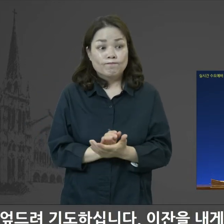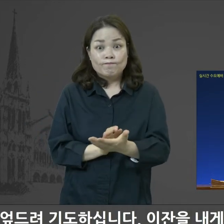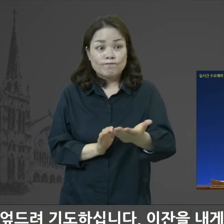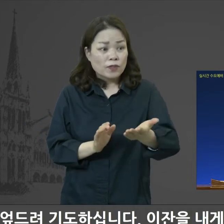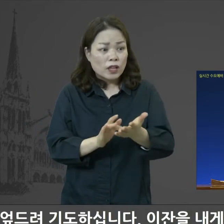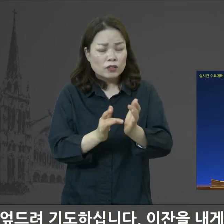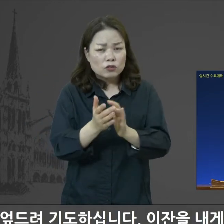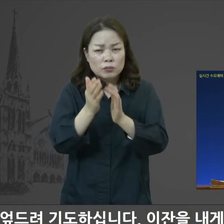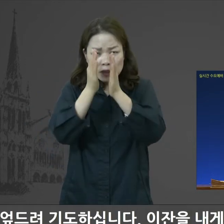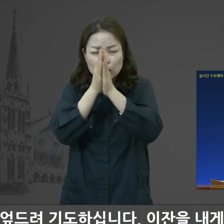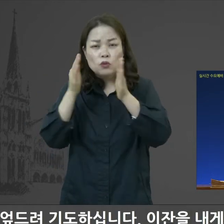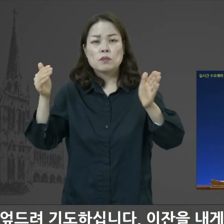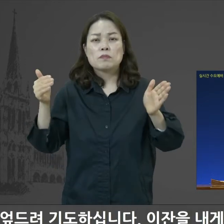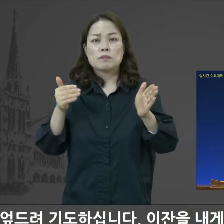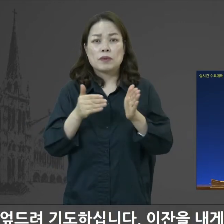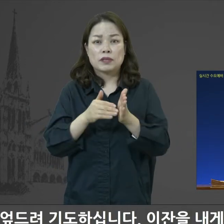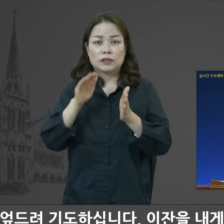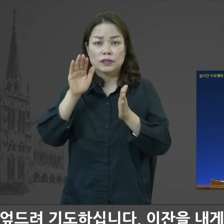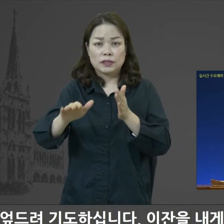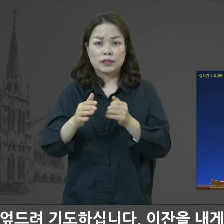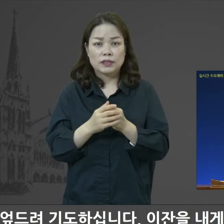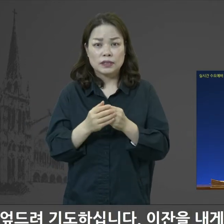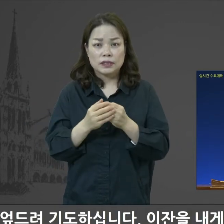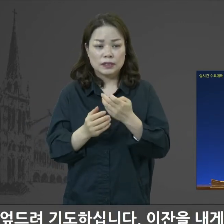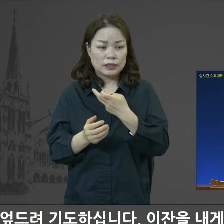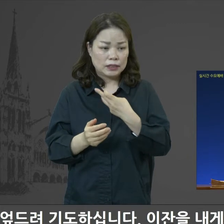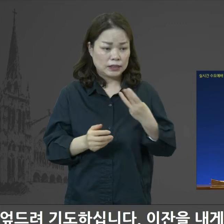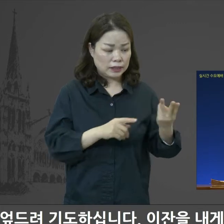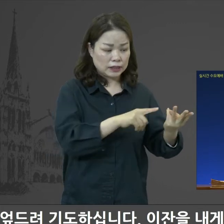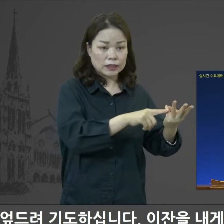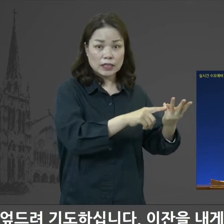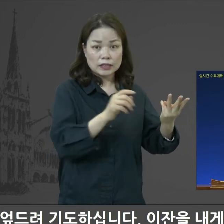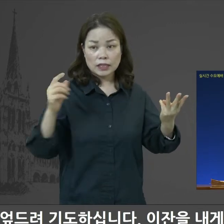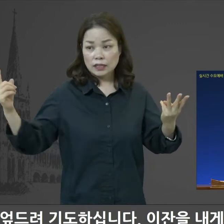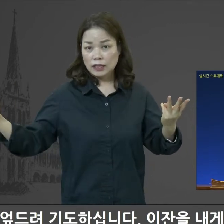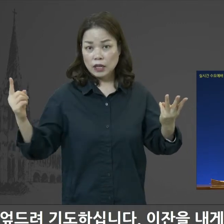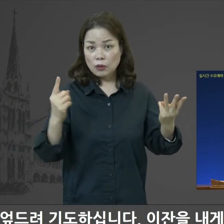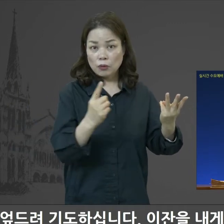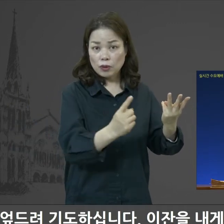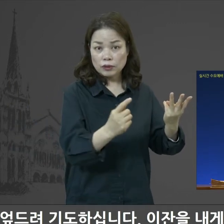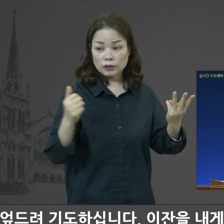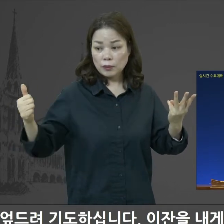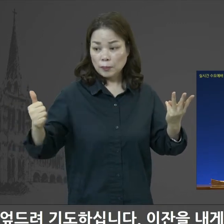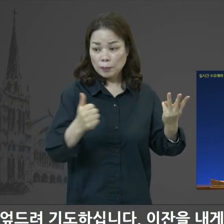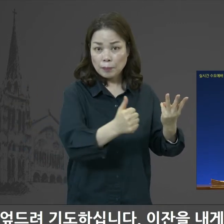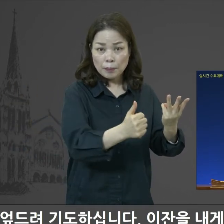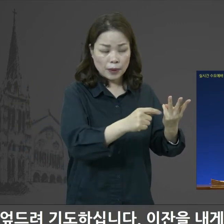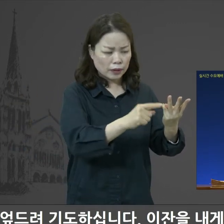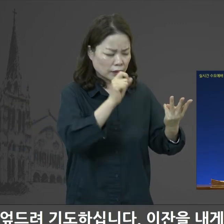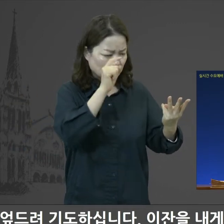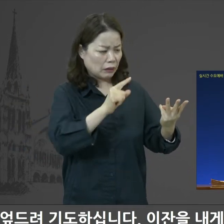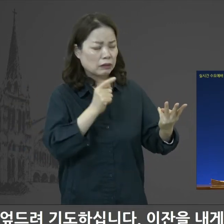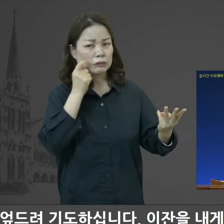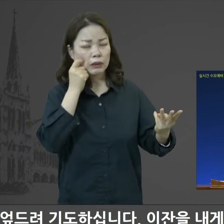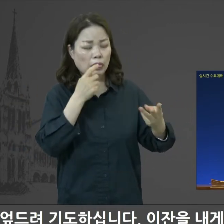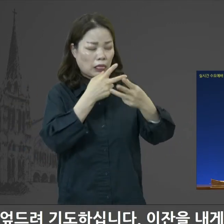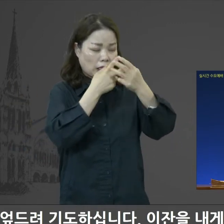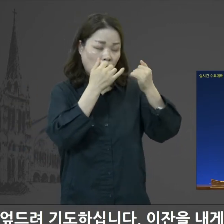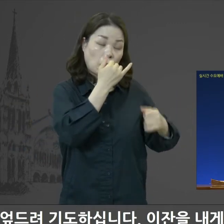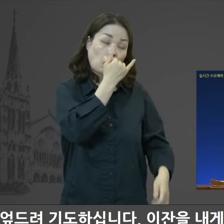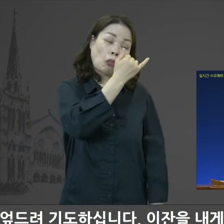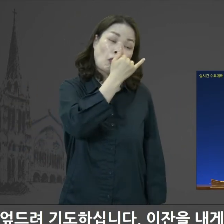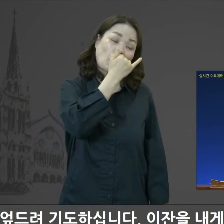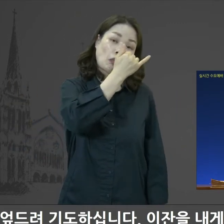여러분, 예수님은 이 기도를 마치시고 세 제자에게 다시 오셨고 그때 그들은 깨어있지 못하고 잠들어